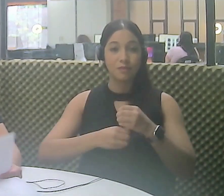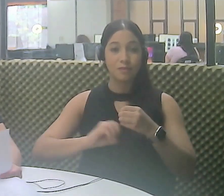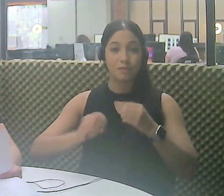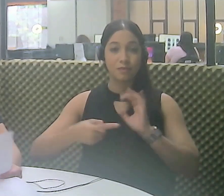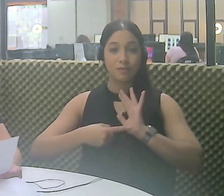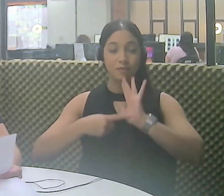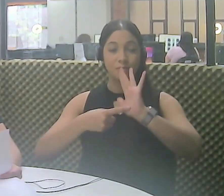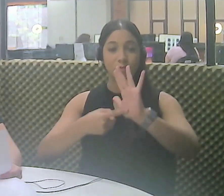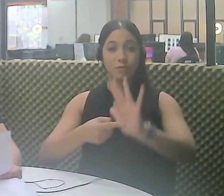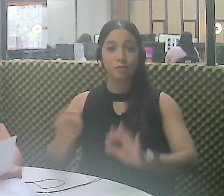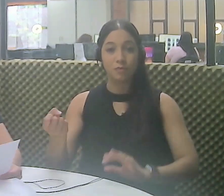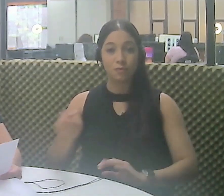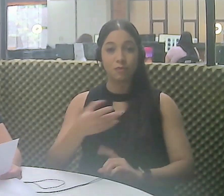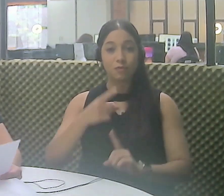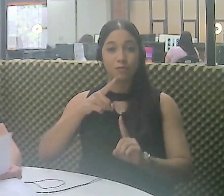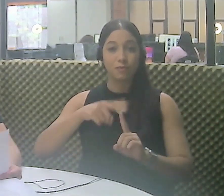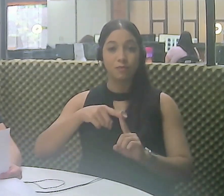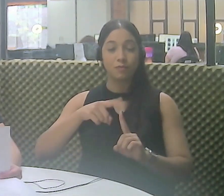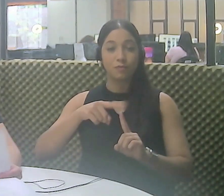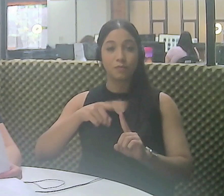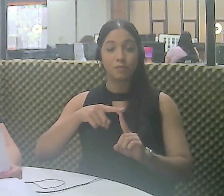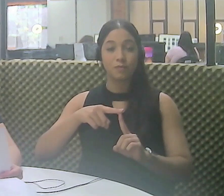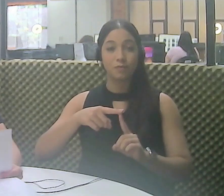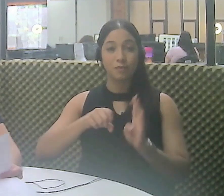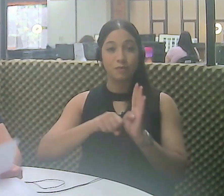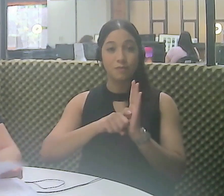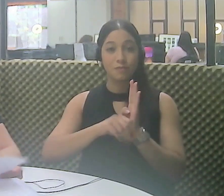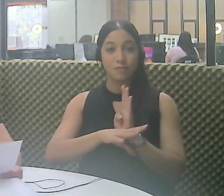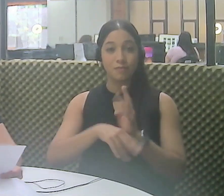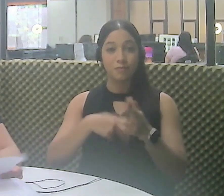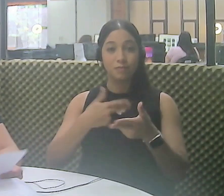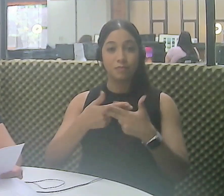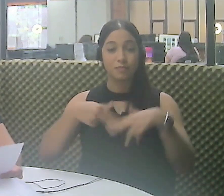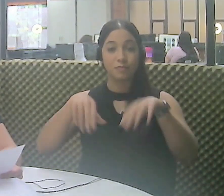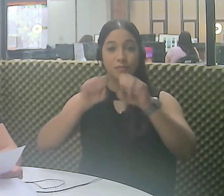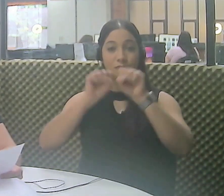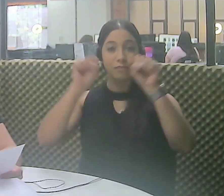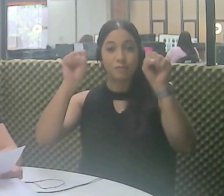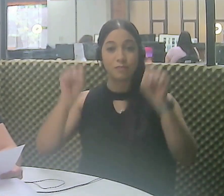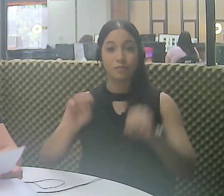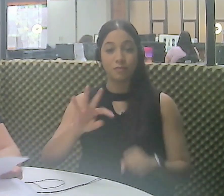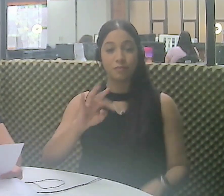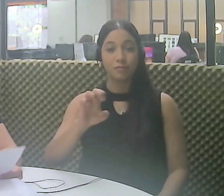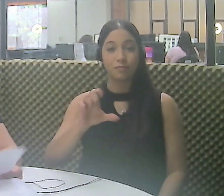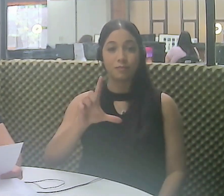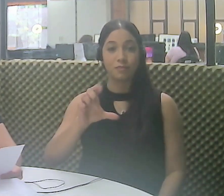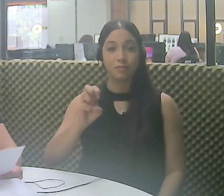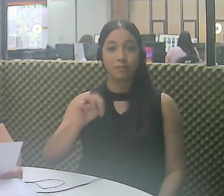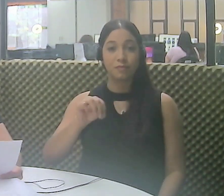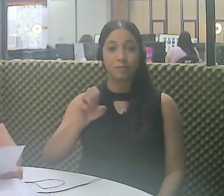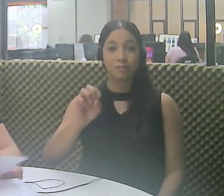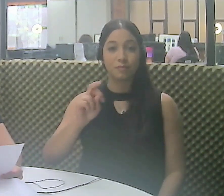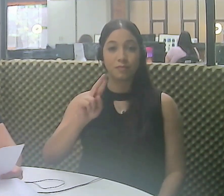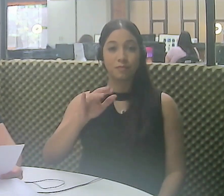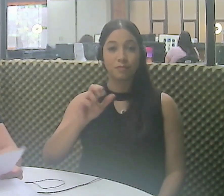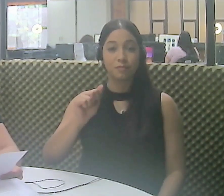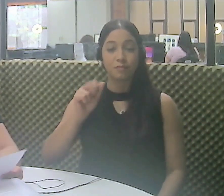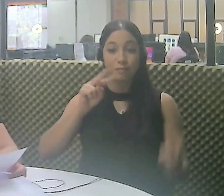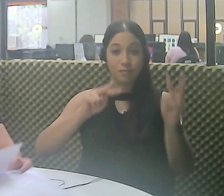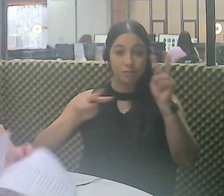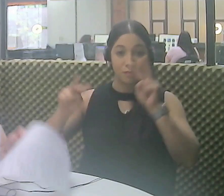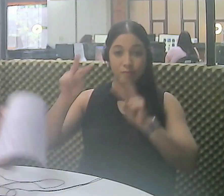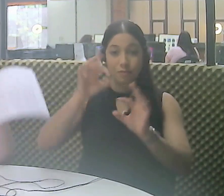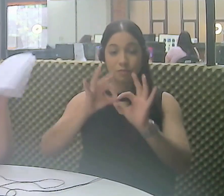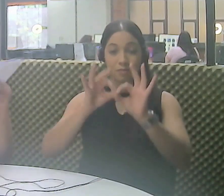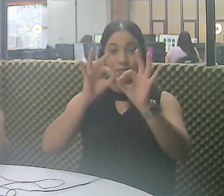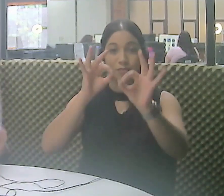mostrou os novos modelos de hidrômetros e os benefícios do sistema de telemetria, que possibilita o monitoramento à distância do